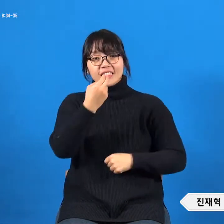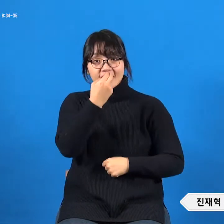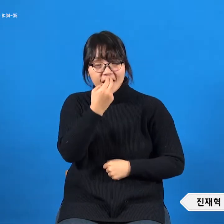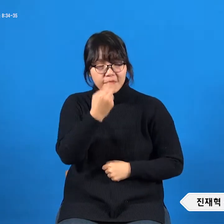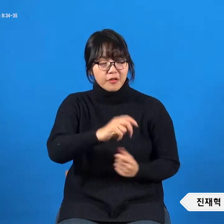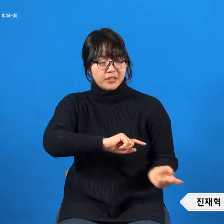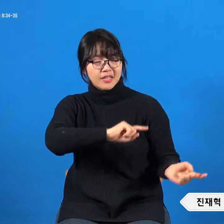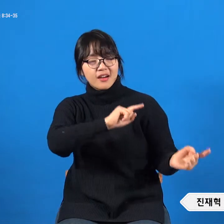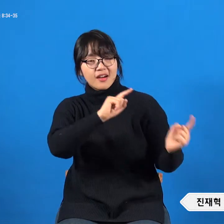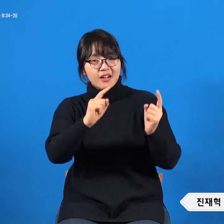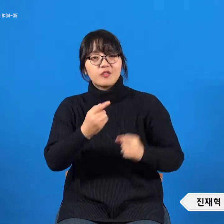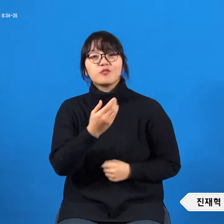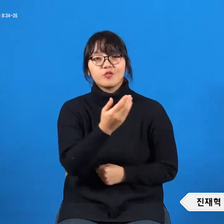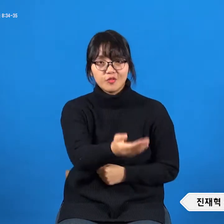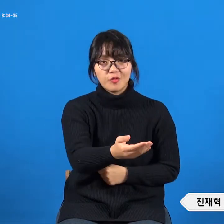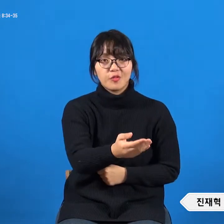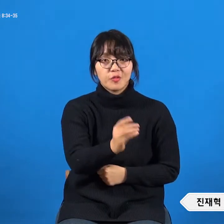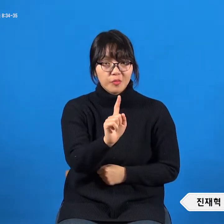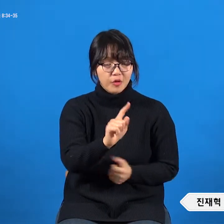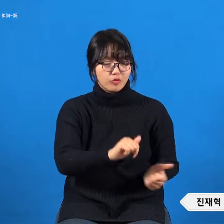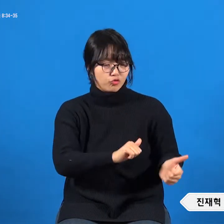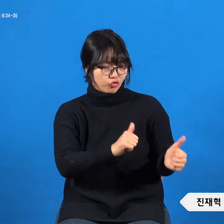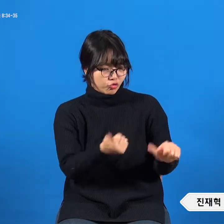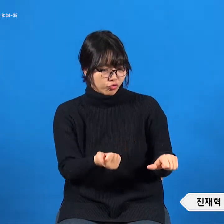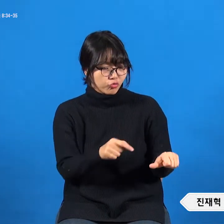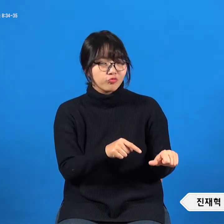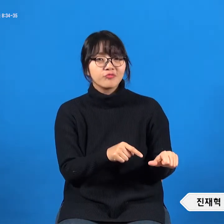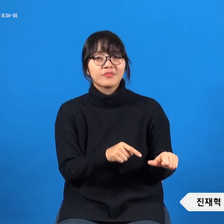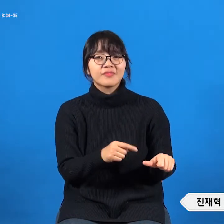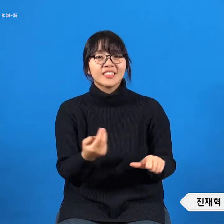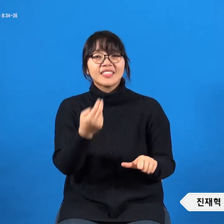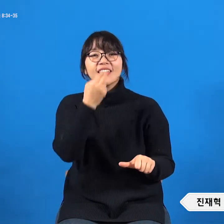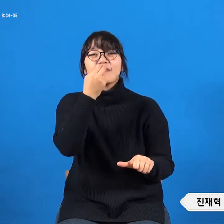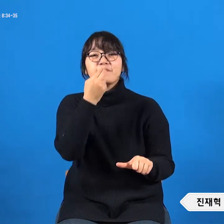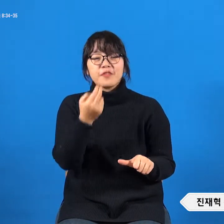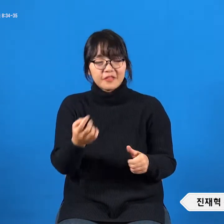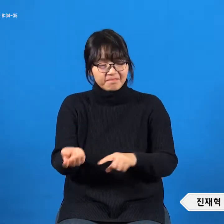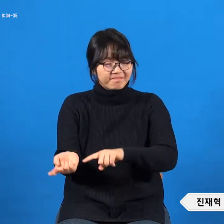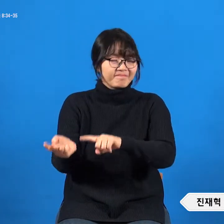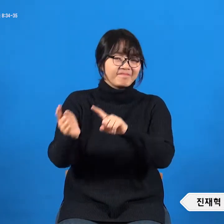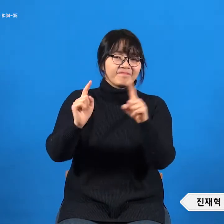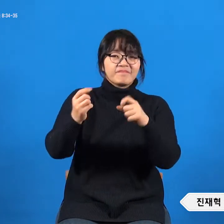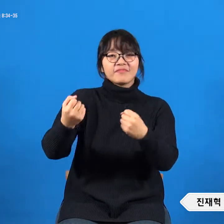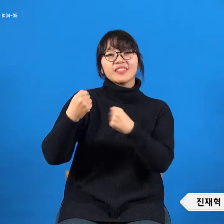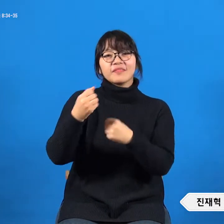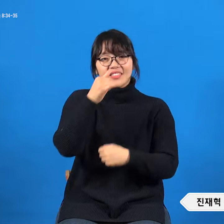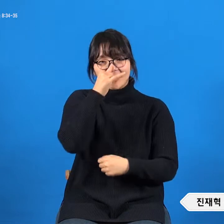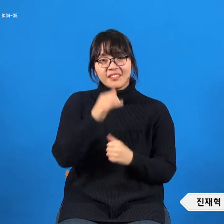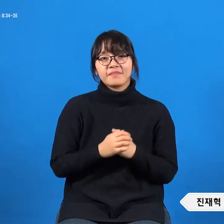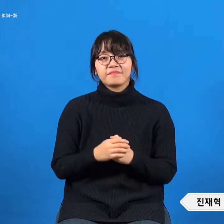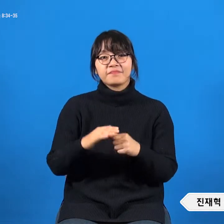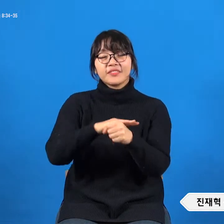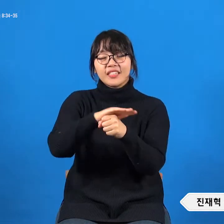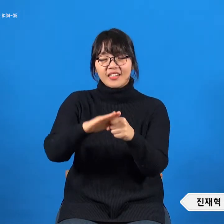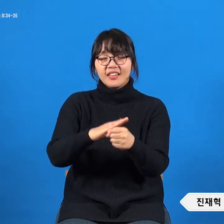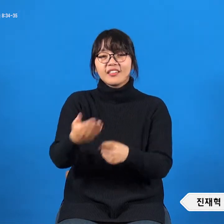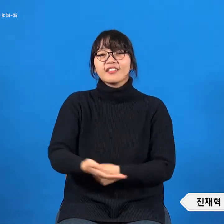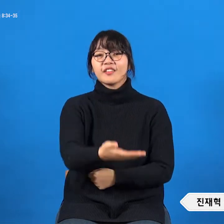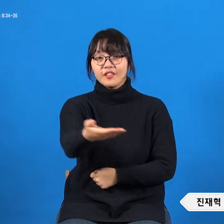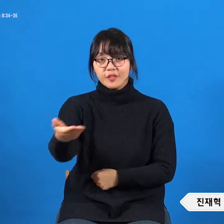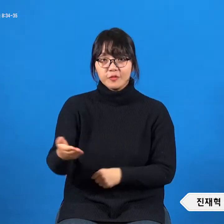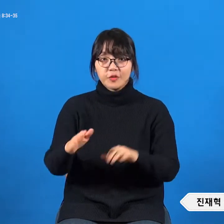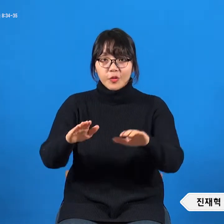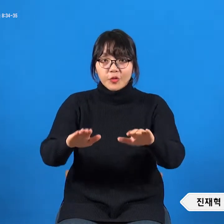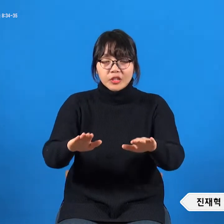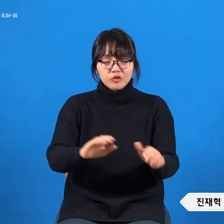살리는 것, 죽음이 생명을 살리기 때문입니다. 사랑하는 여러분,